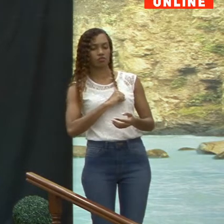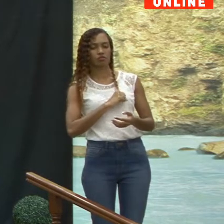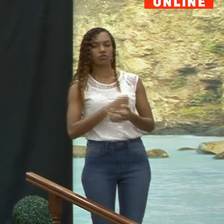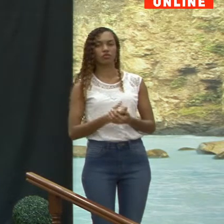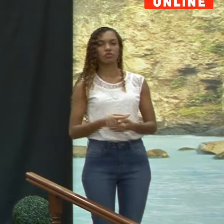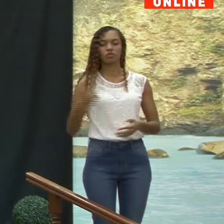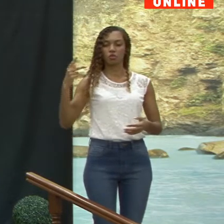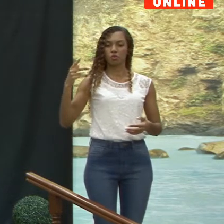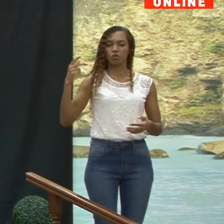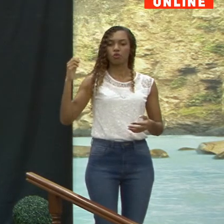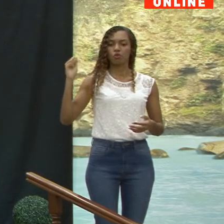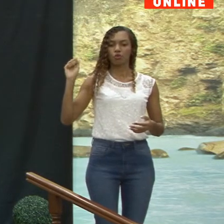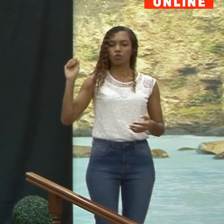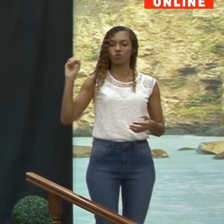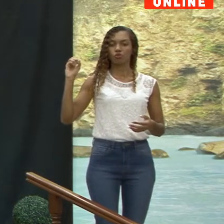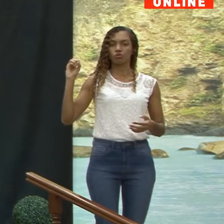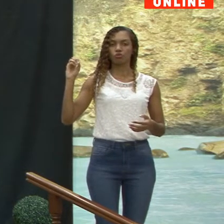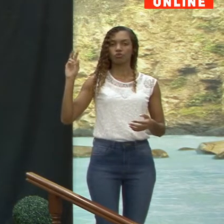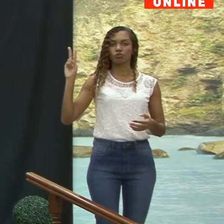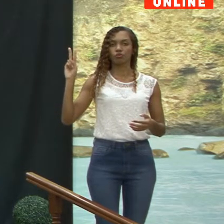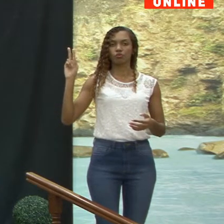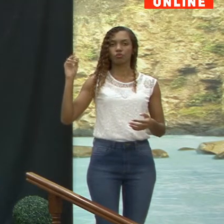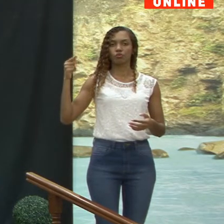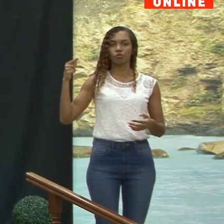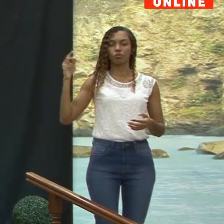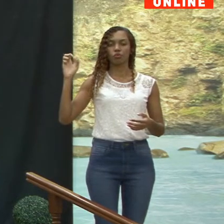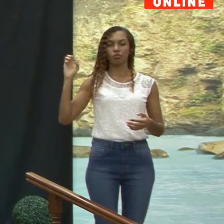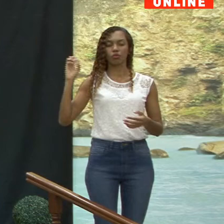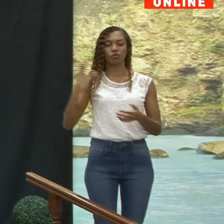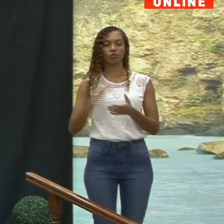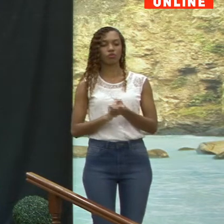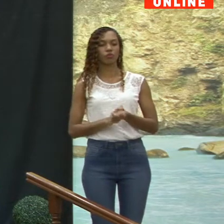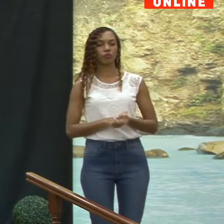comete o maior erro de toda a sua vida.